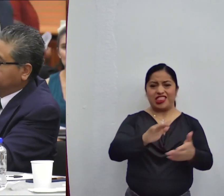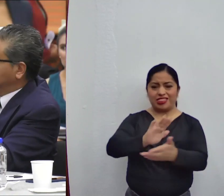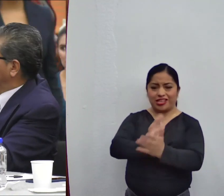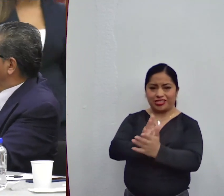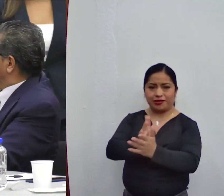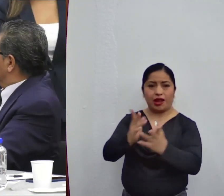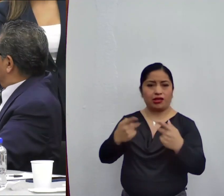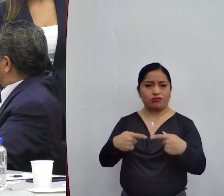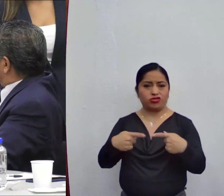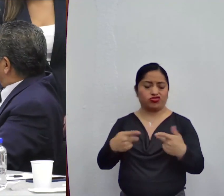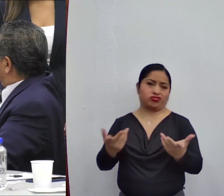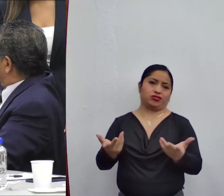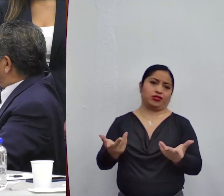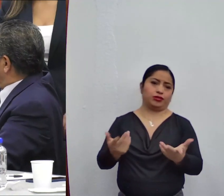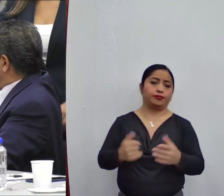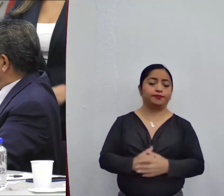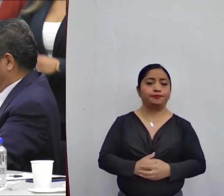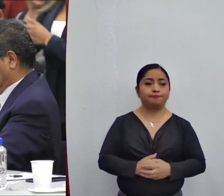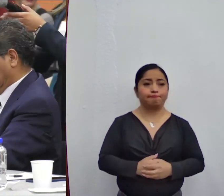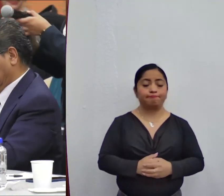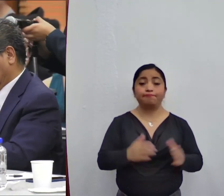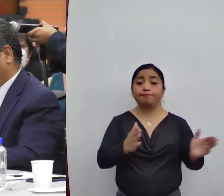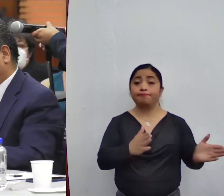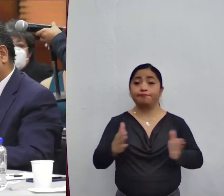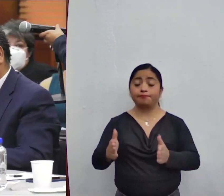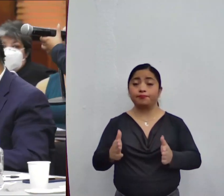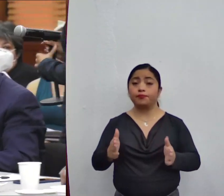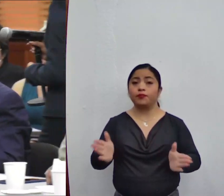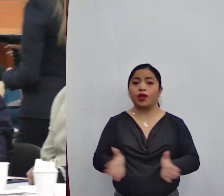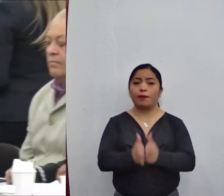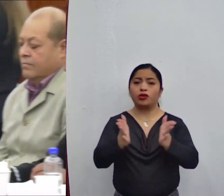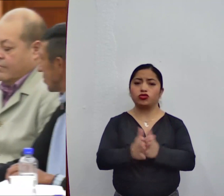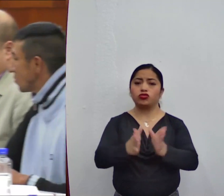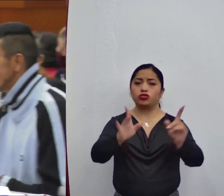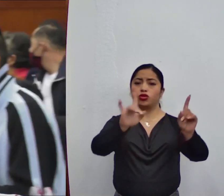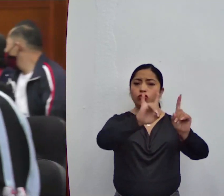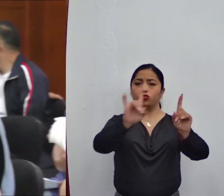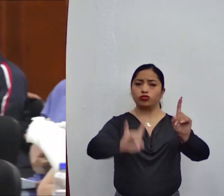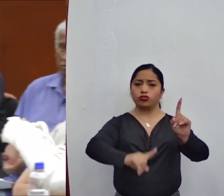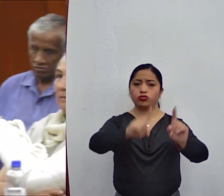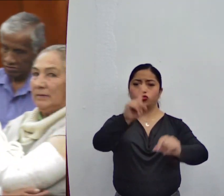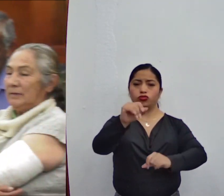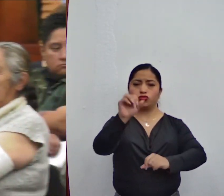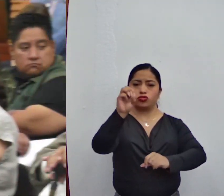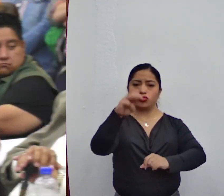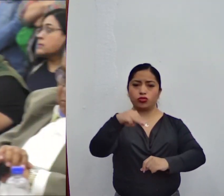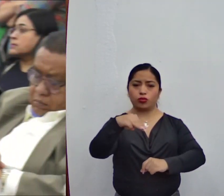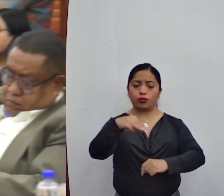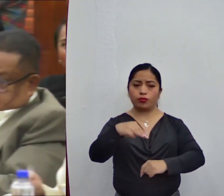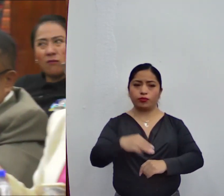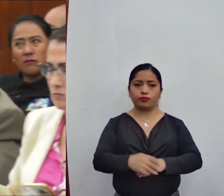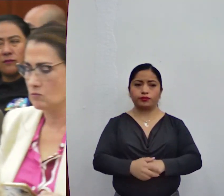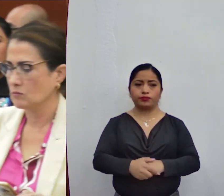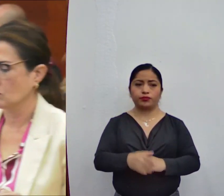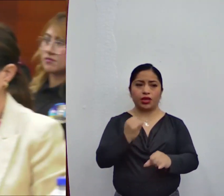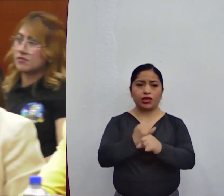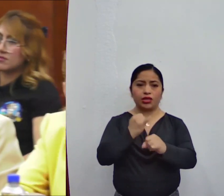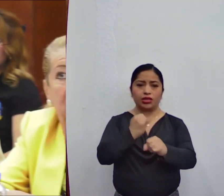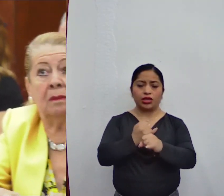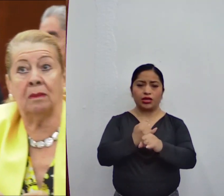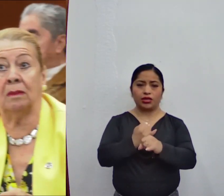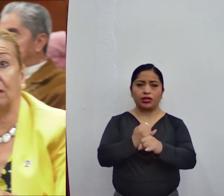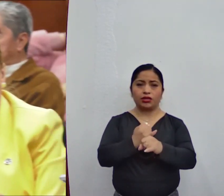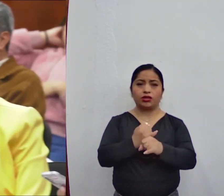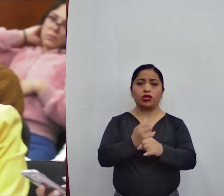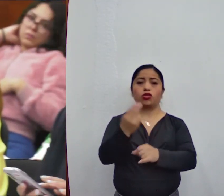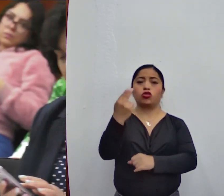Gracias, Esteban. Vamos con una intervención más en Zoom y, perdón, Andrea